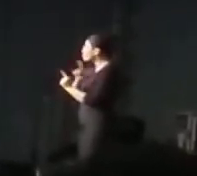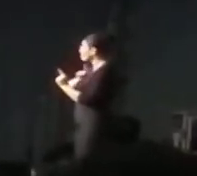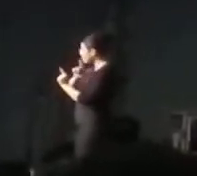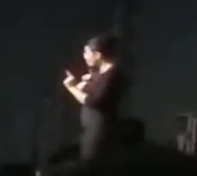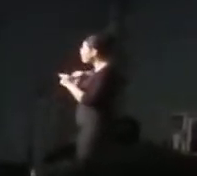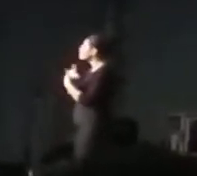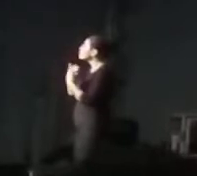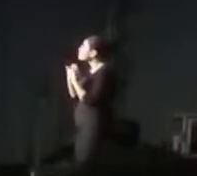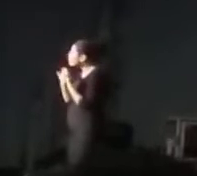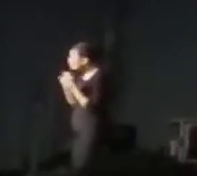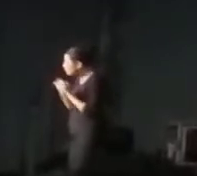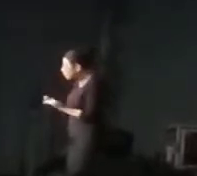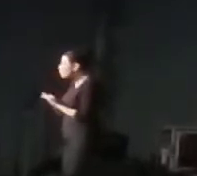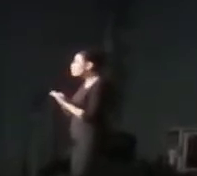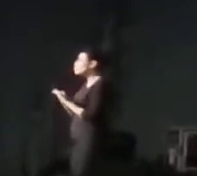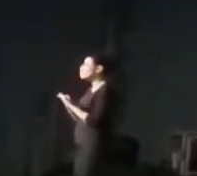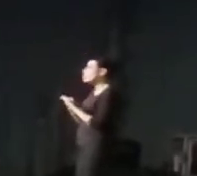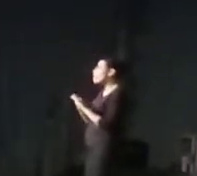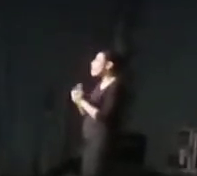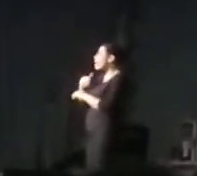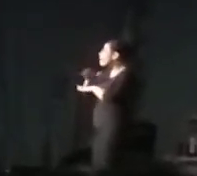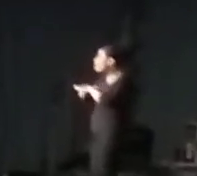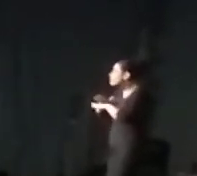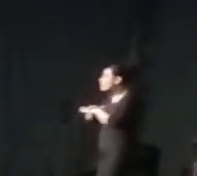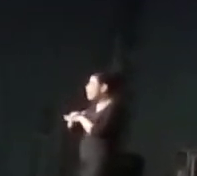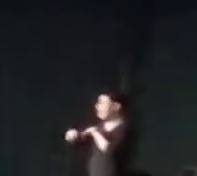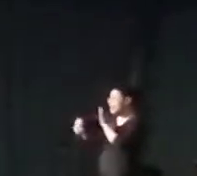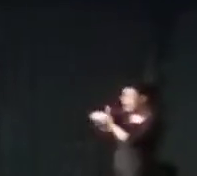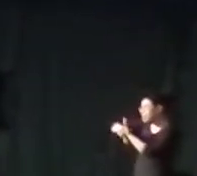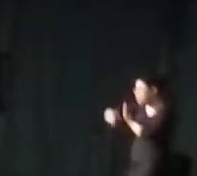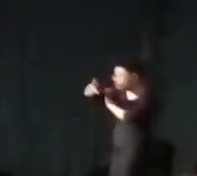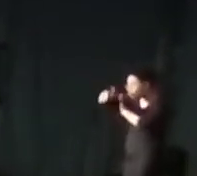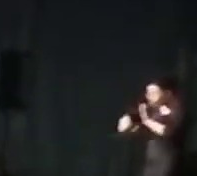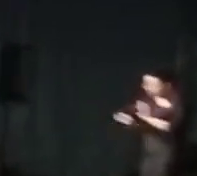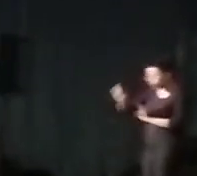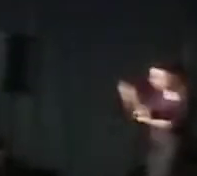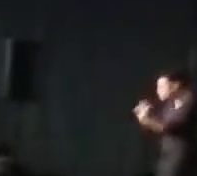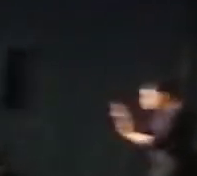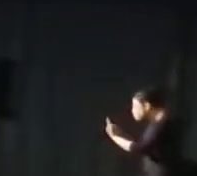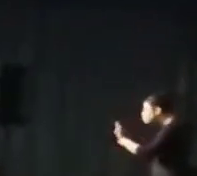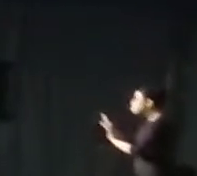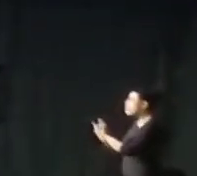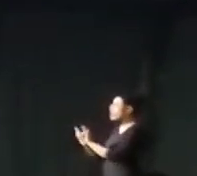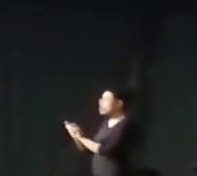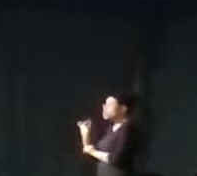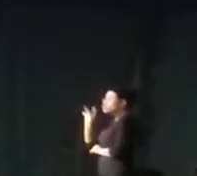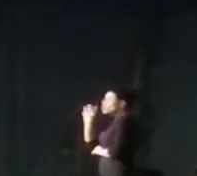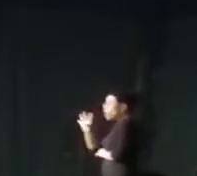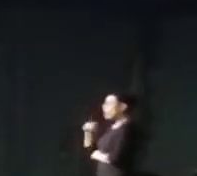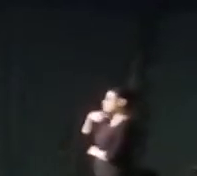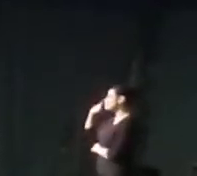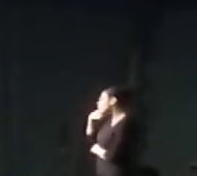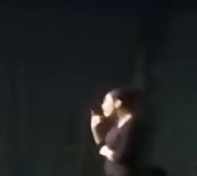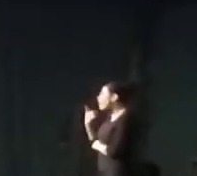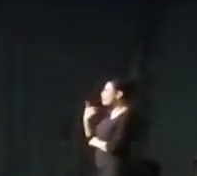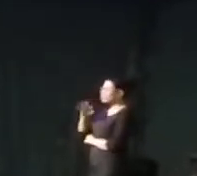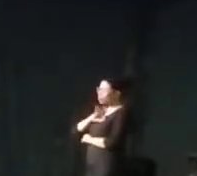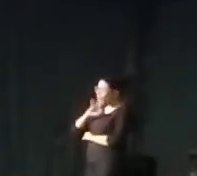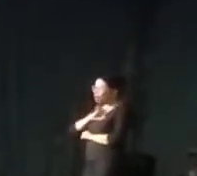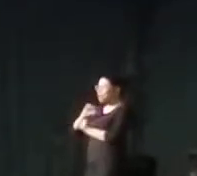tanto que, às vezes... reconstituição de crimes em muitas situações onde somente advogados,